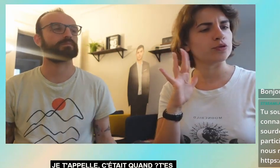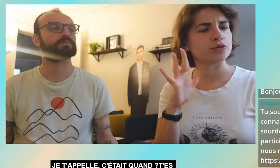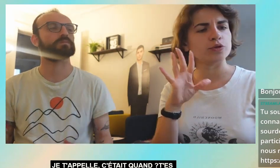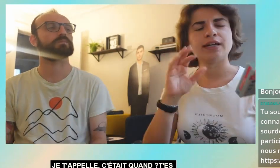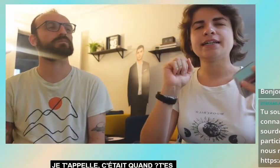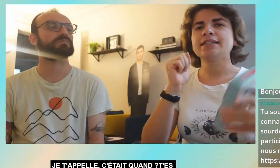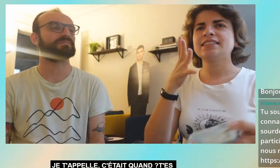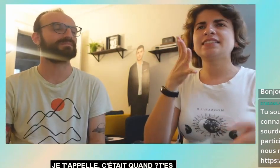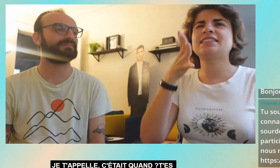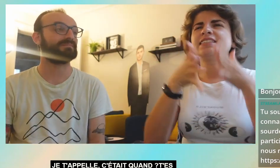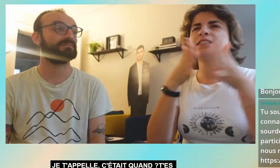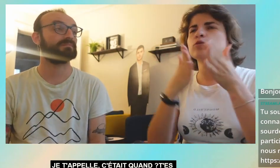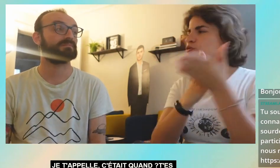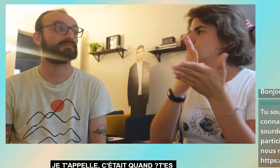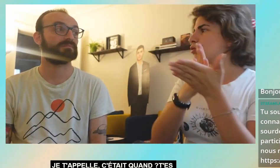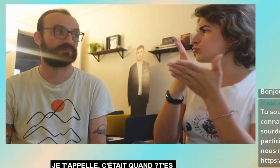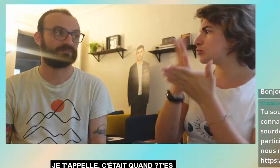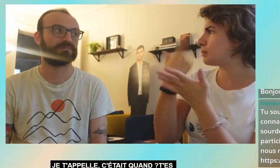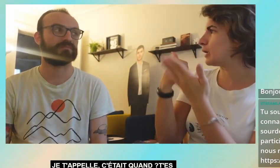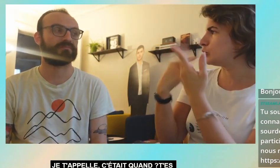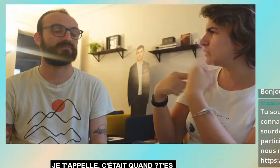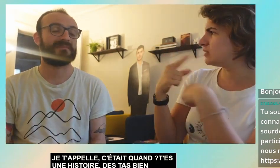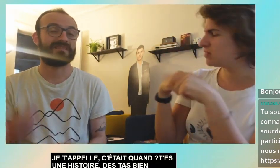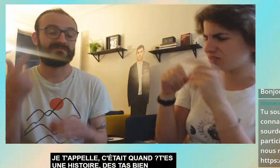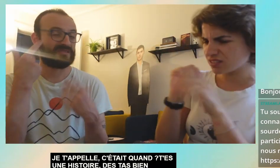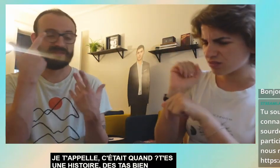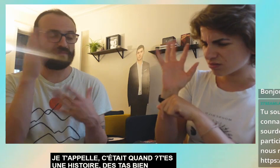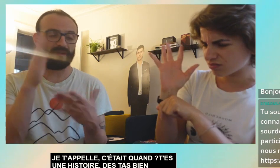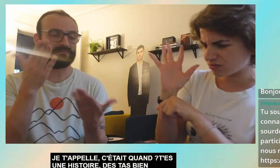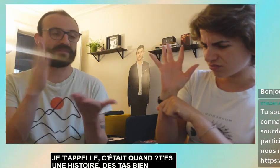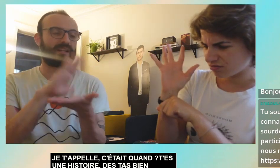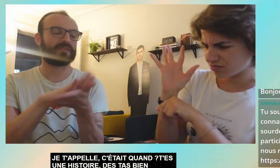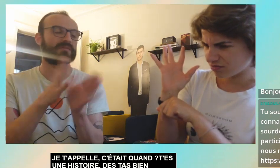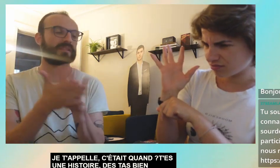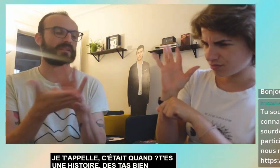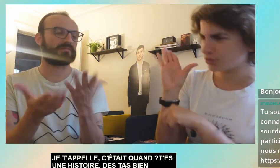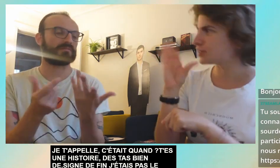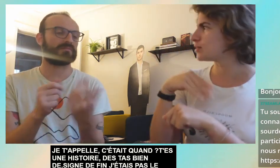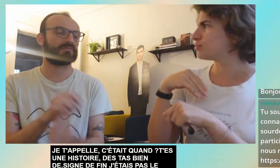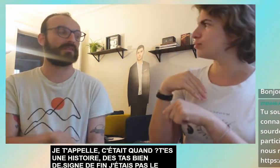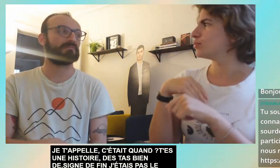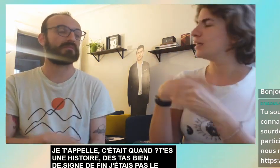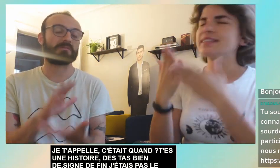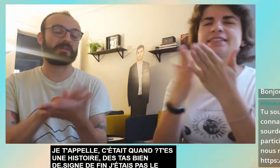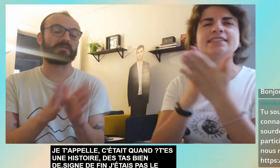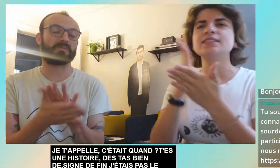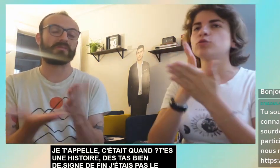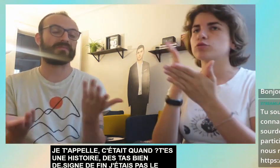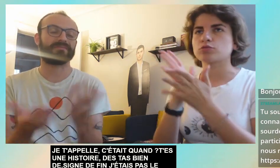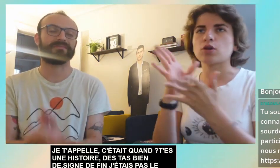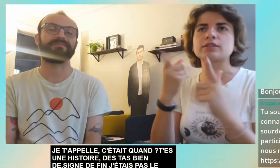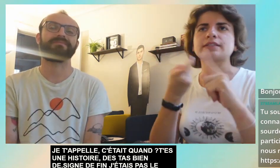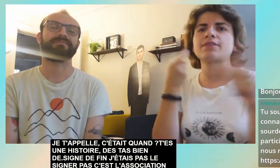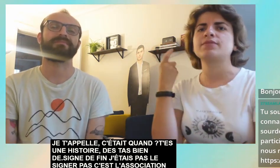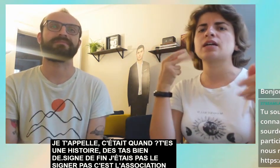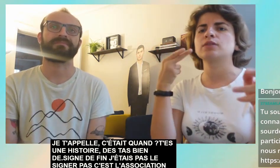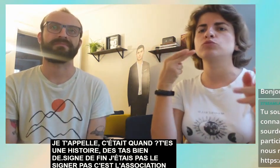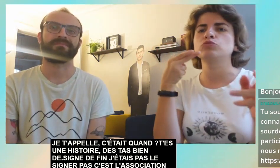de signe de sang. Je sais pas le signe. Je sais pas. C'est l'association. C'est une Signe asso. de sang, ça vient